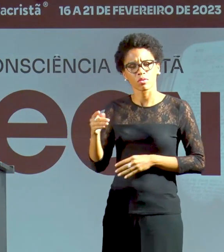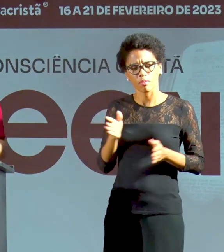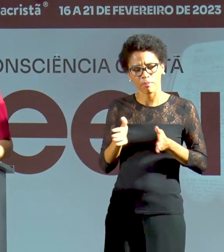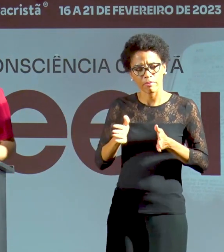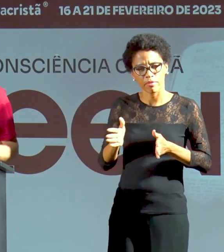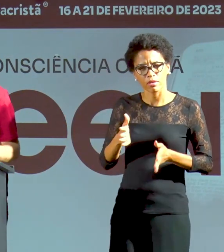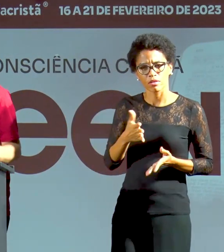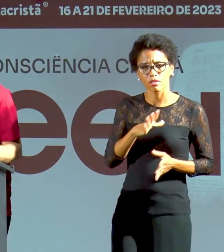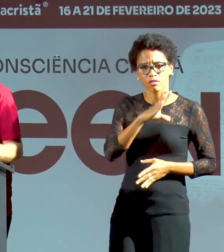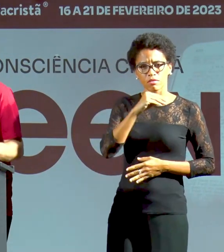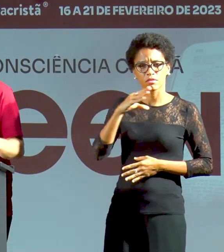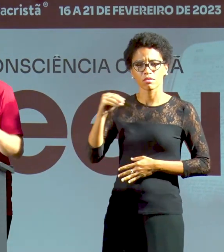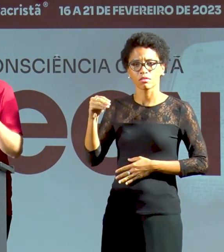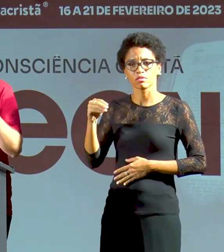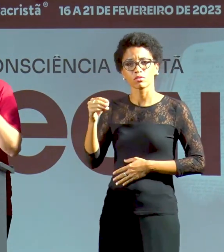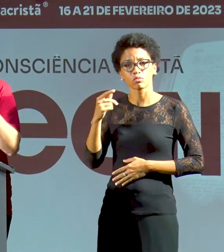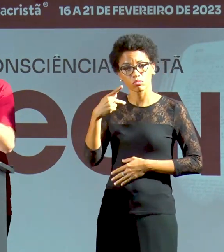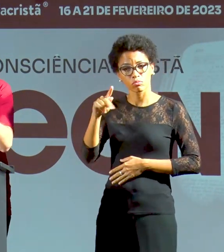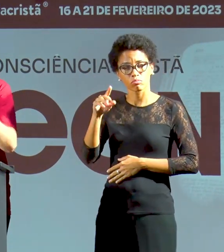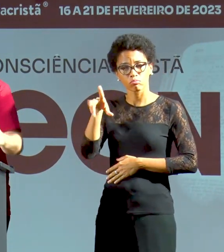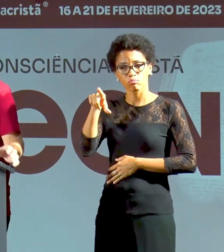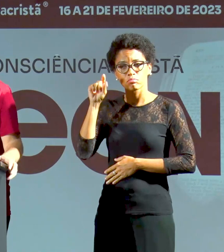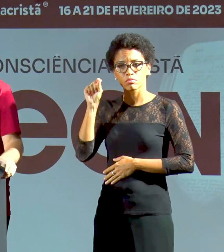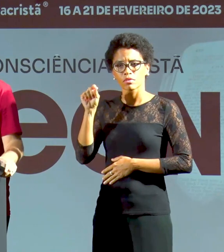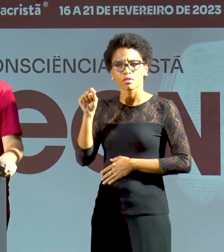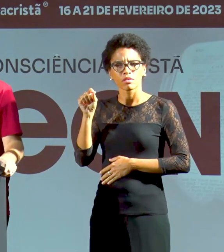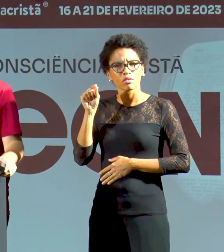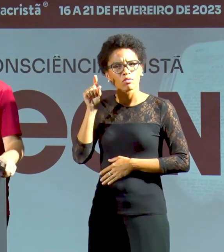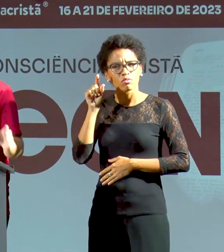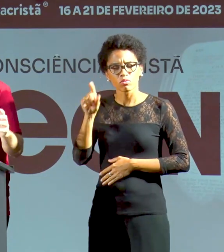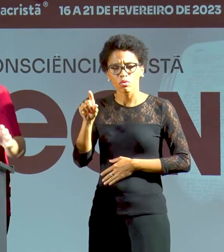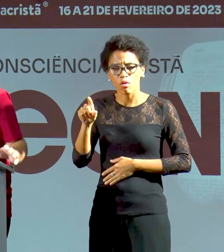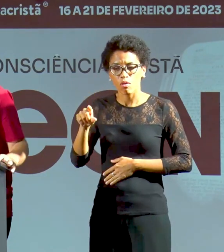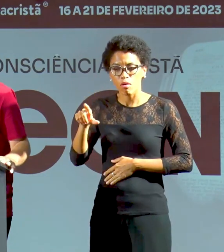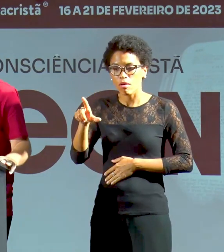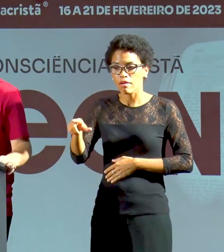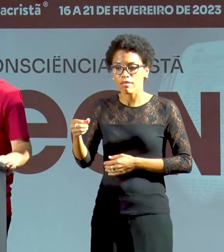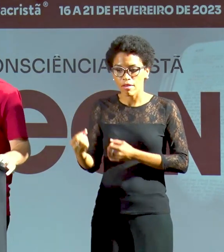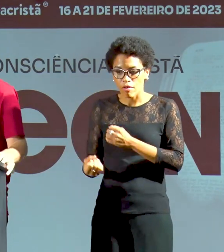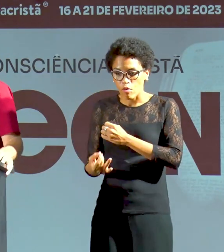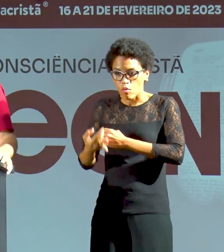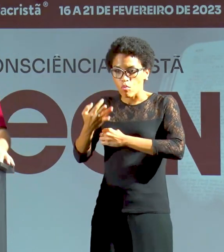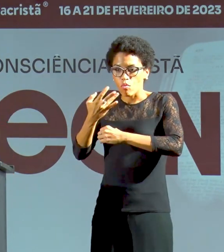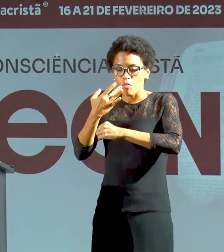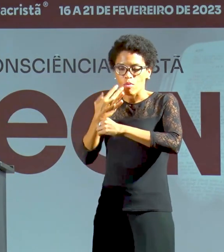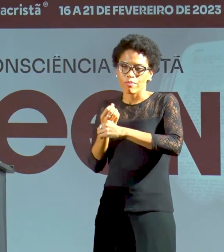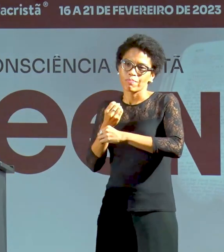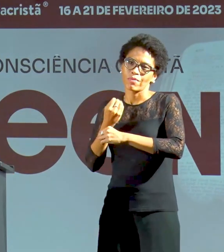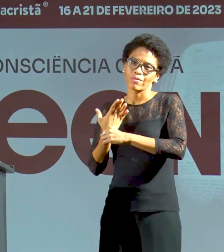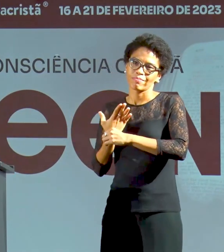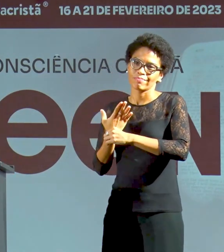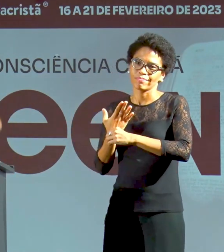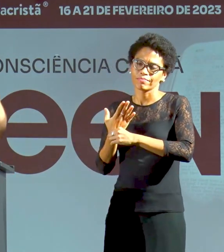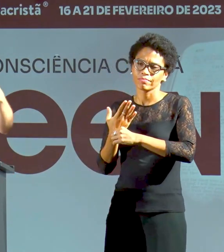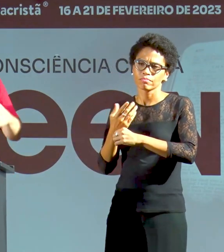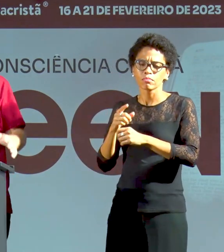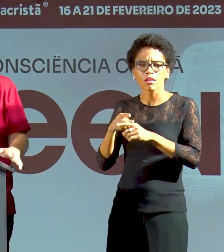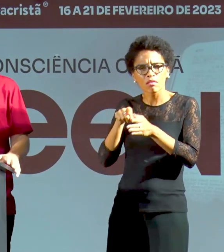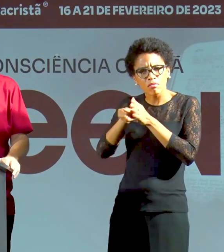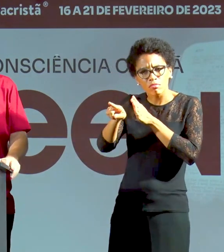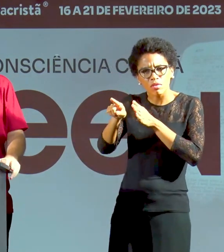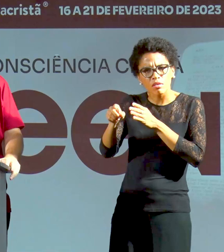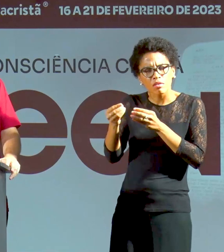abençoe essa decisão você só colherá coisas boas disso mas deixa eu te perguntar como tem sido essa